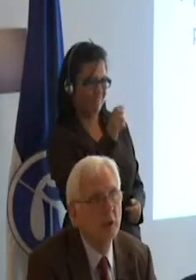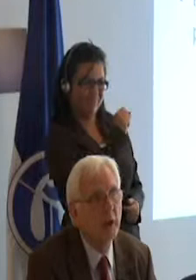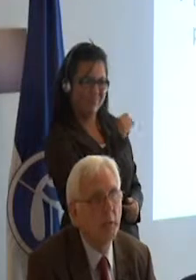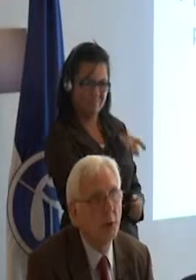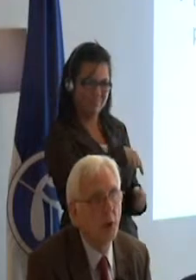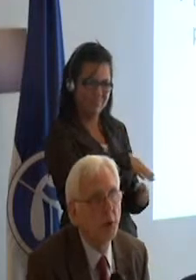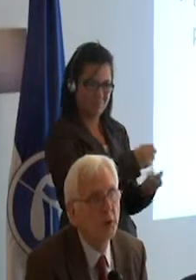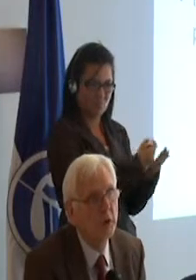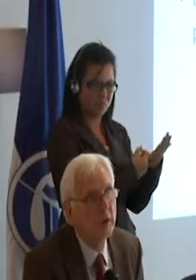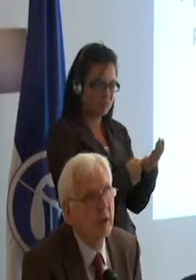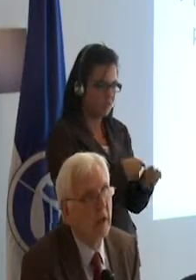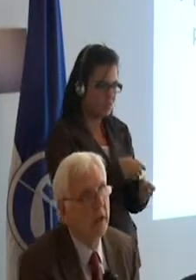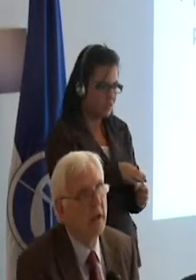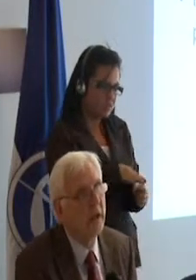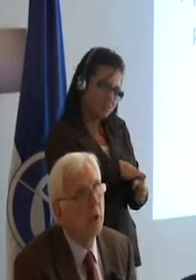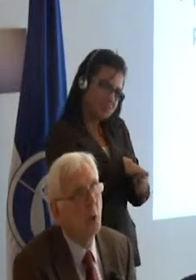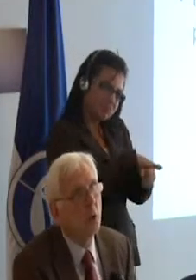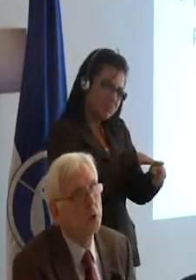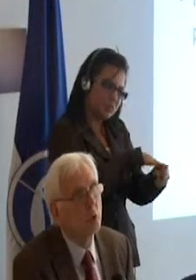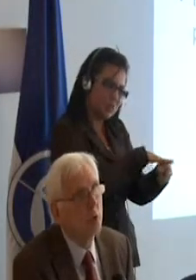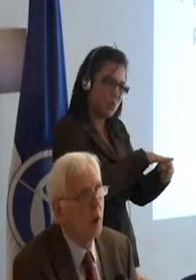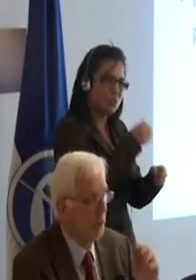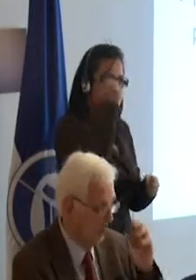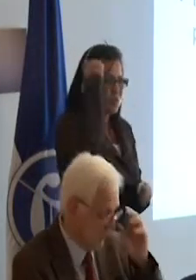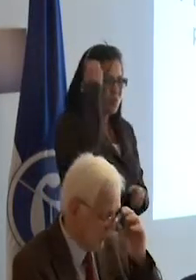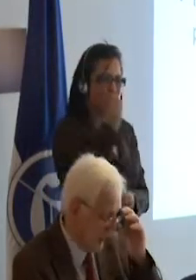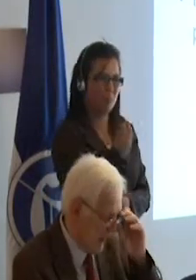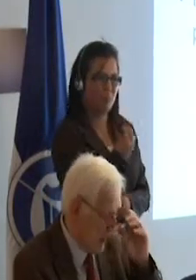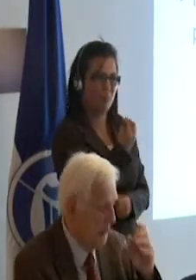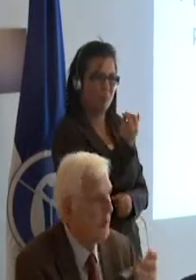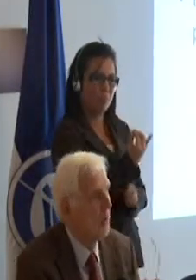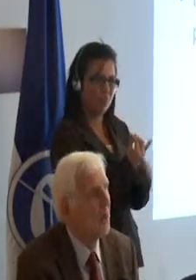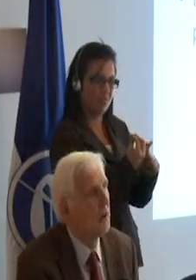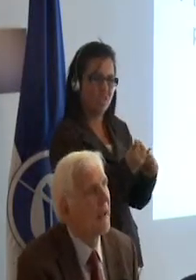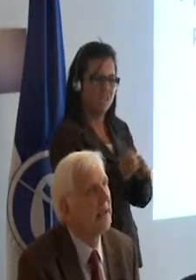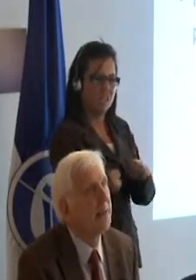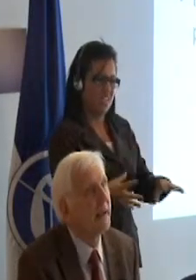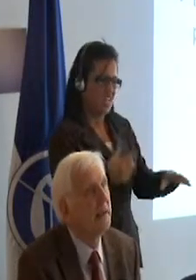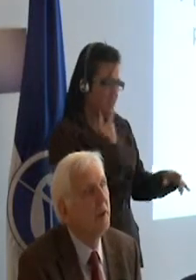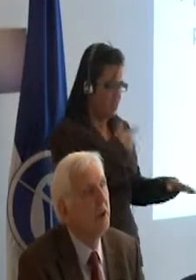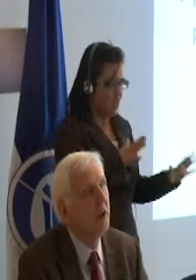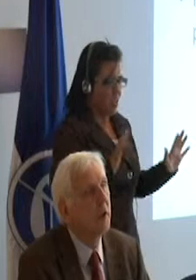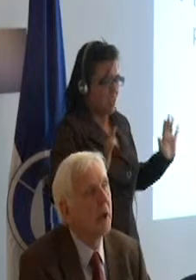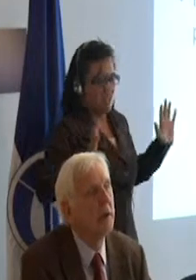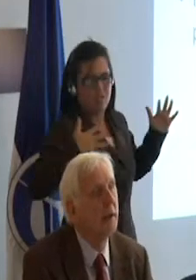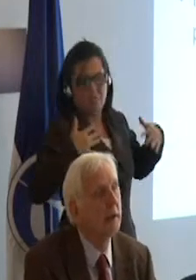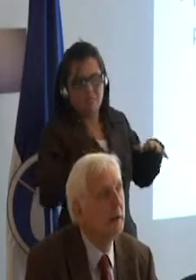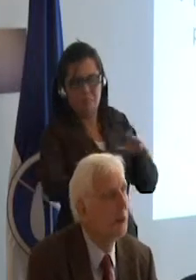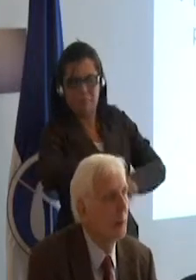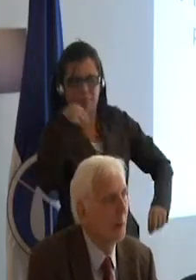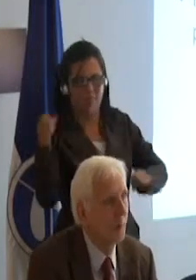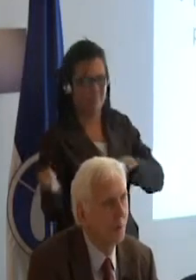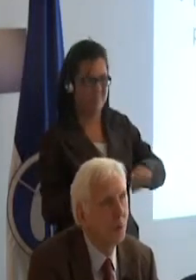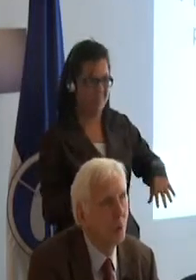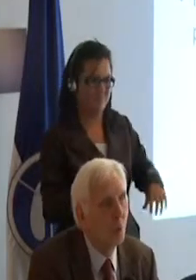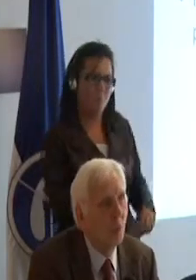en pocos casos de docentes, que son pocos los docentes que renuncian o que abandonan su